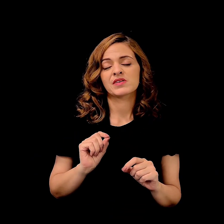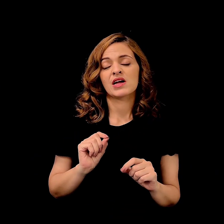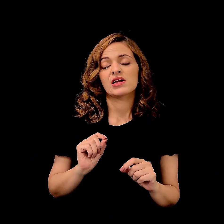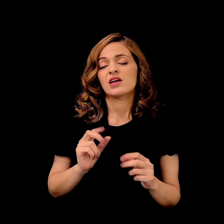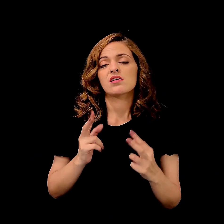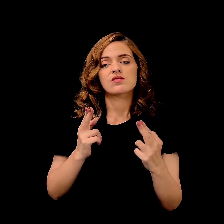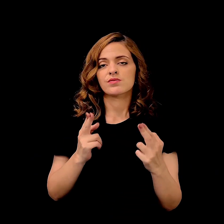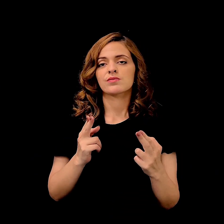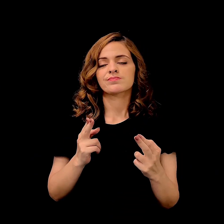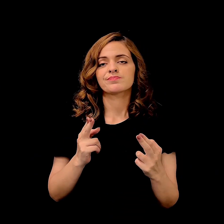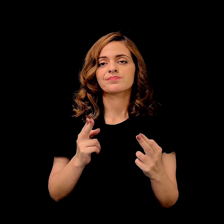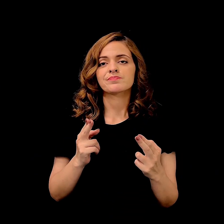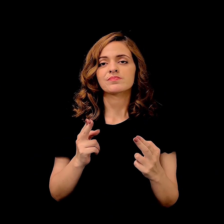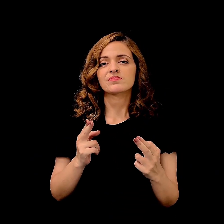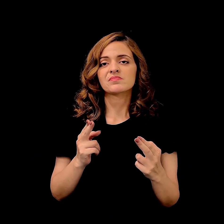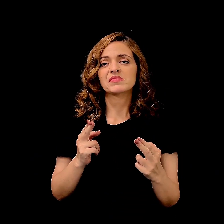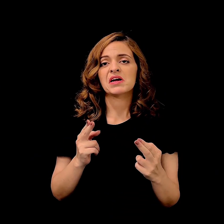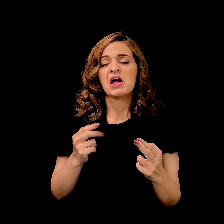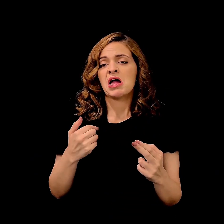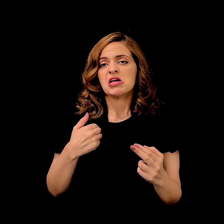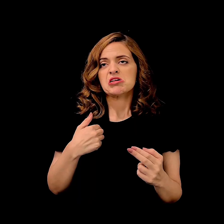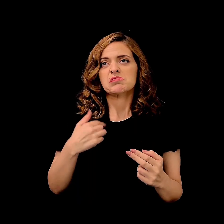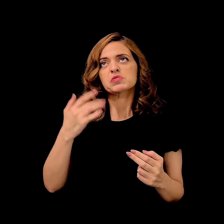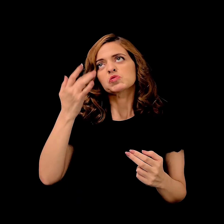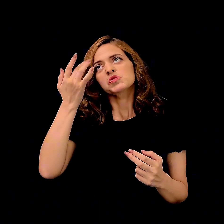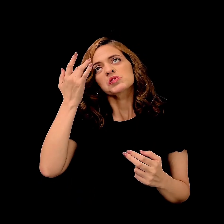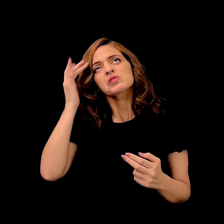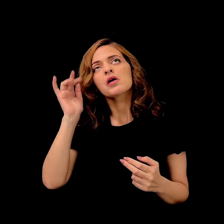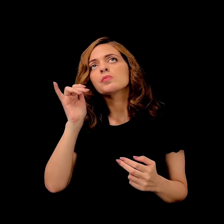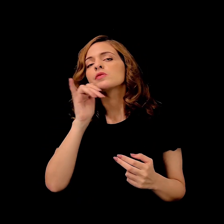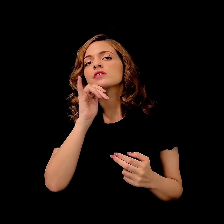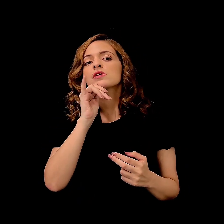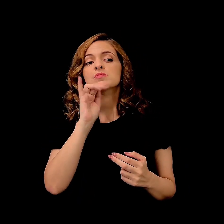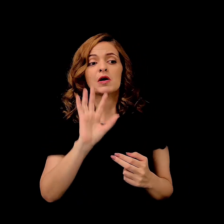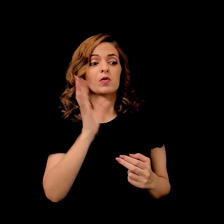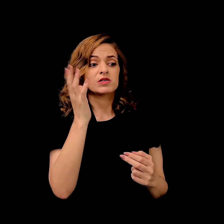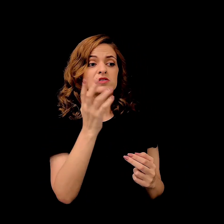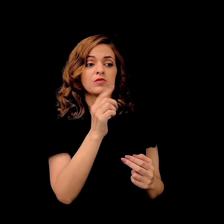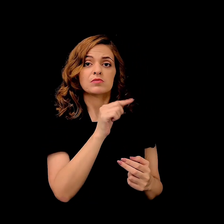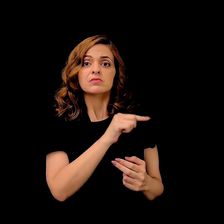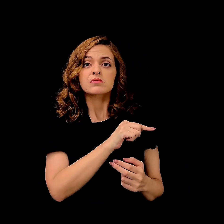Esther, eu não sei se aconteceu com você,